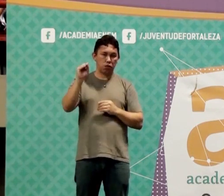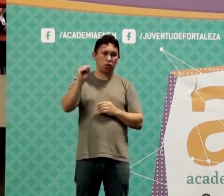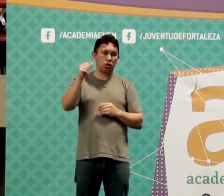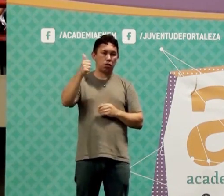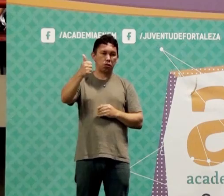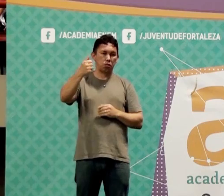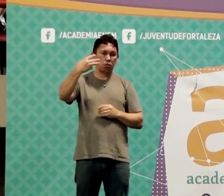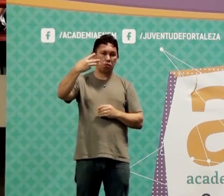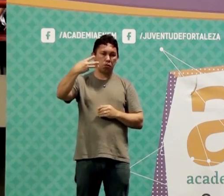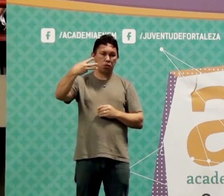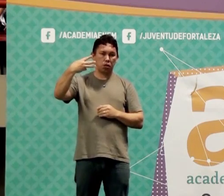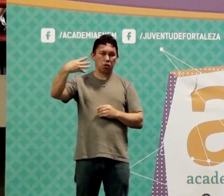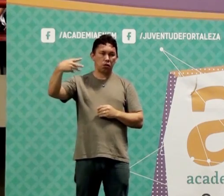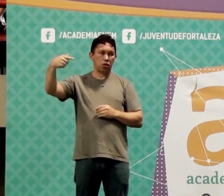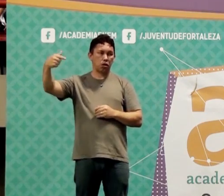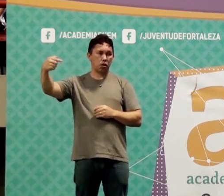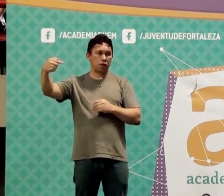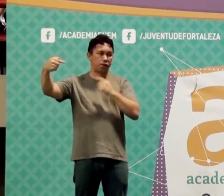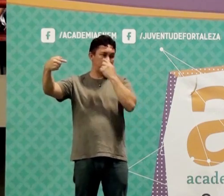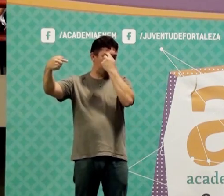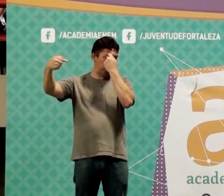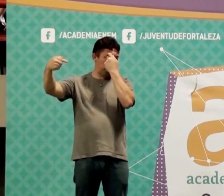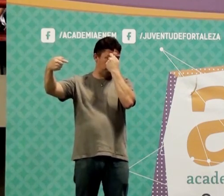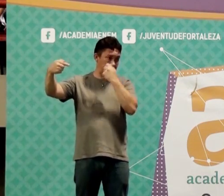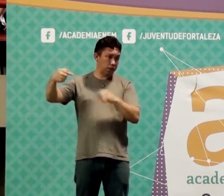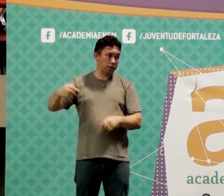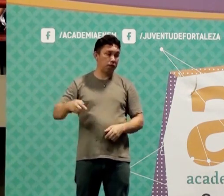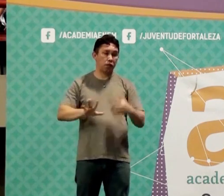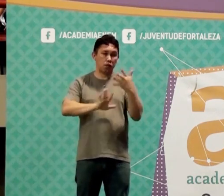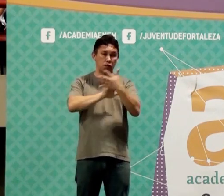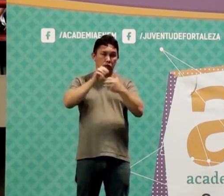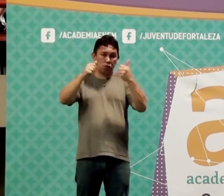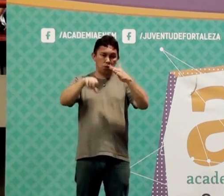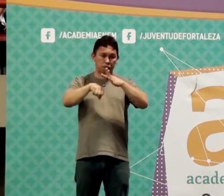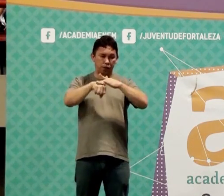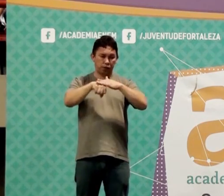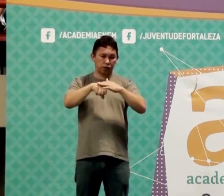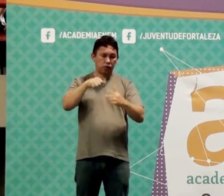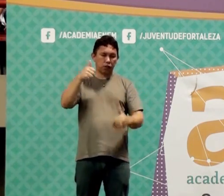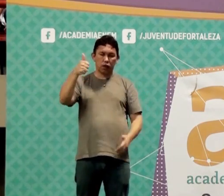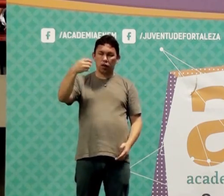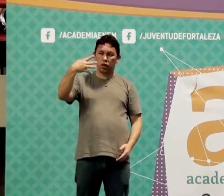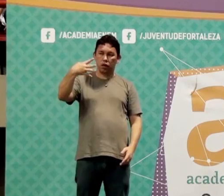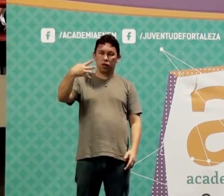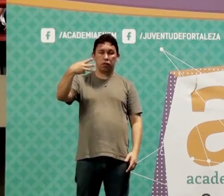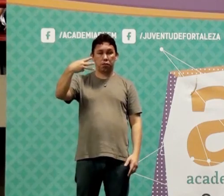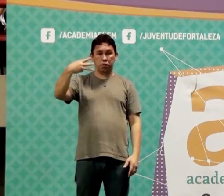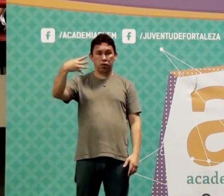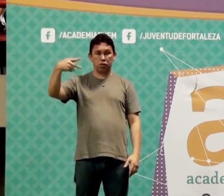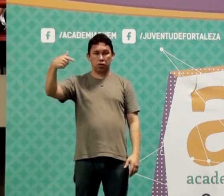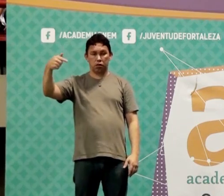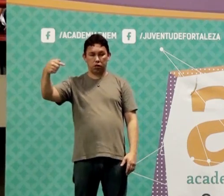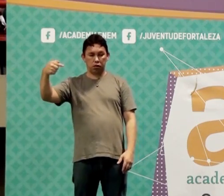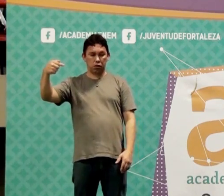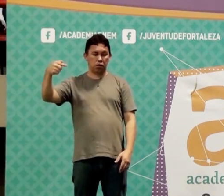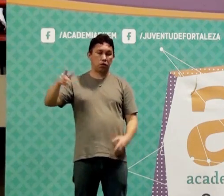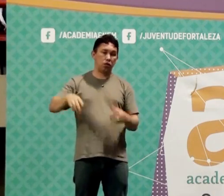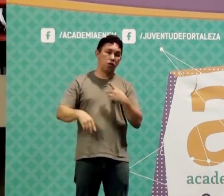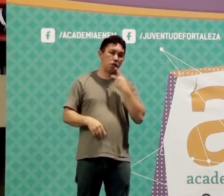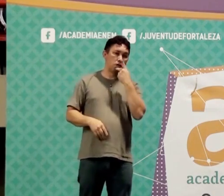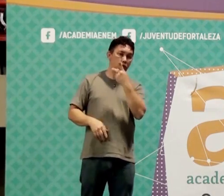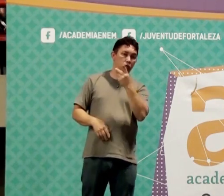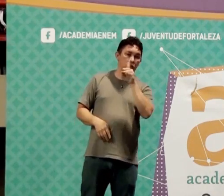tem um texto. O texto vai falar sobre uma doença que dizimou várias pessoas, e você não pode